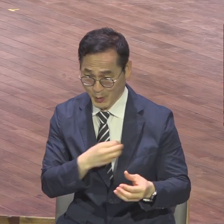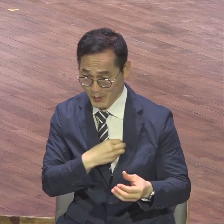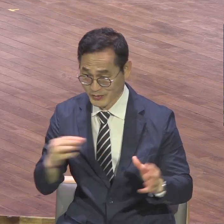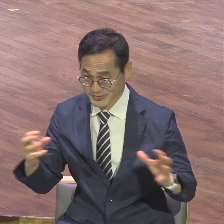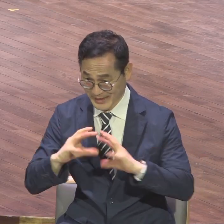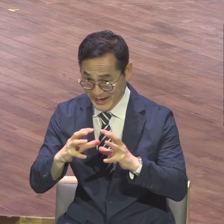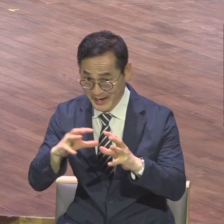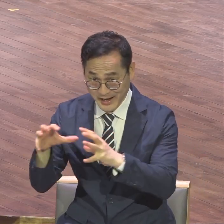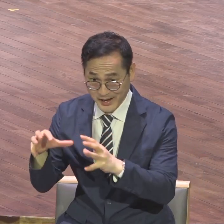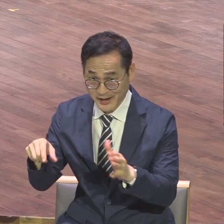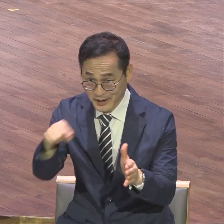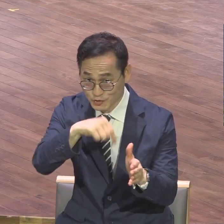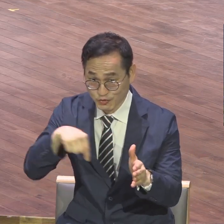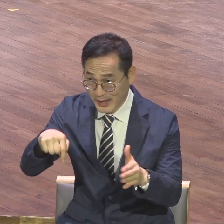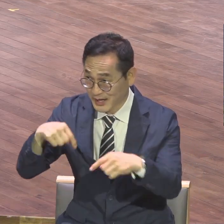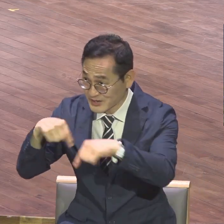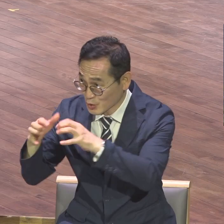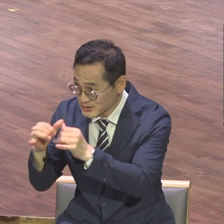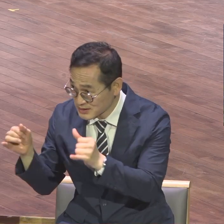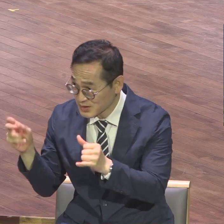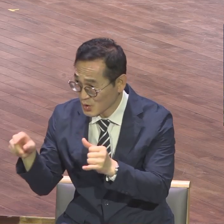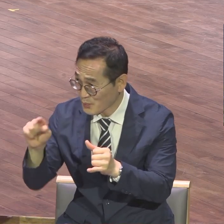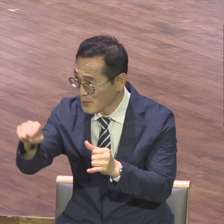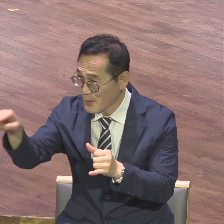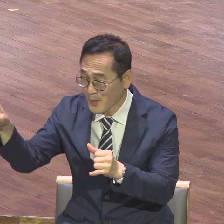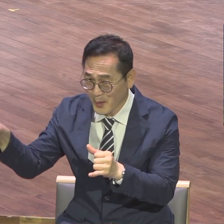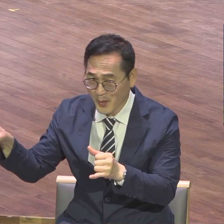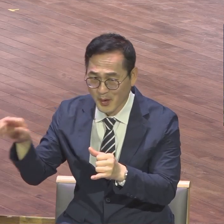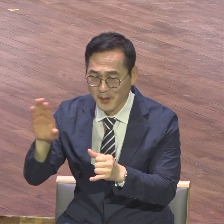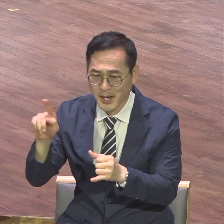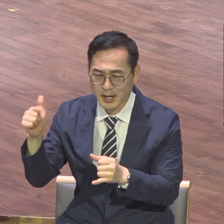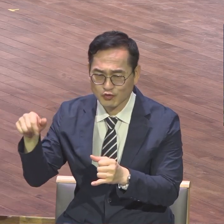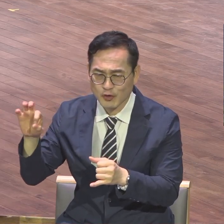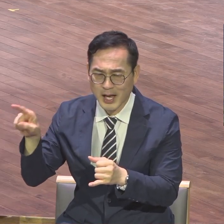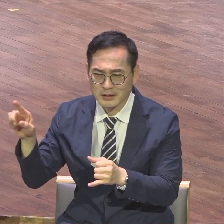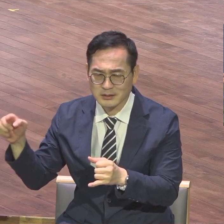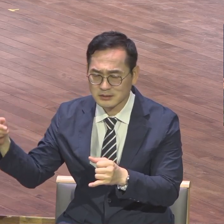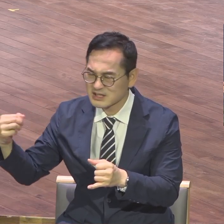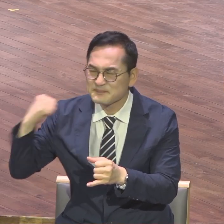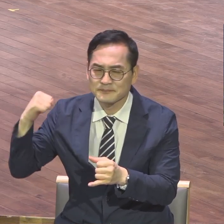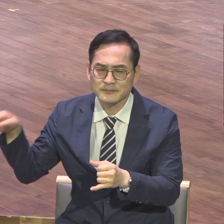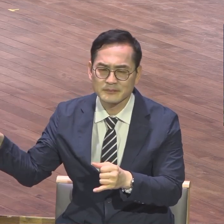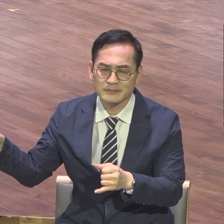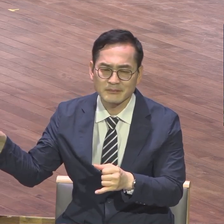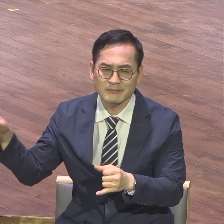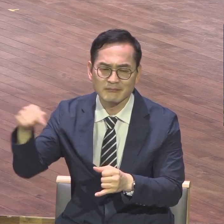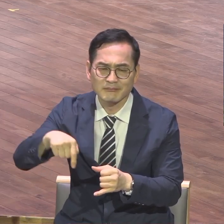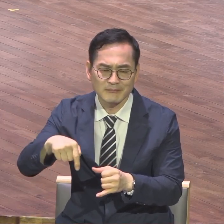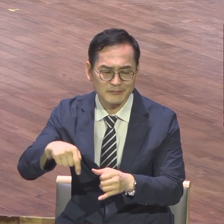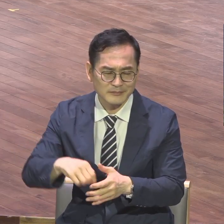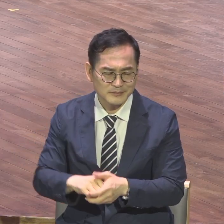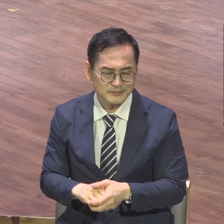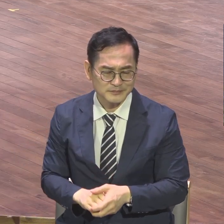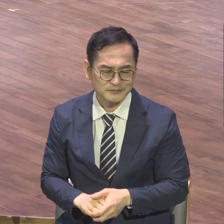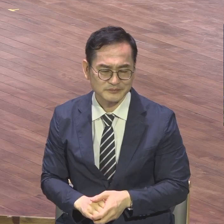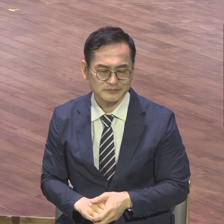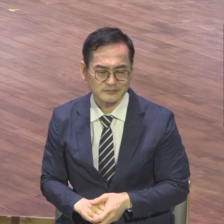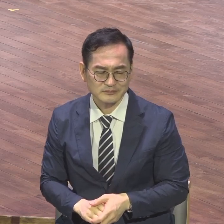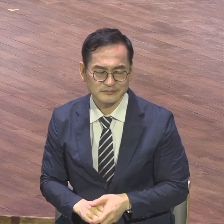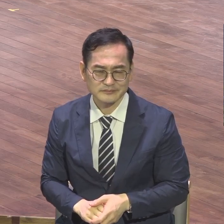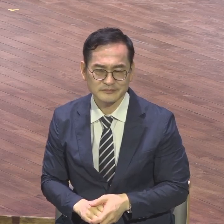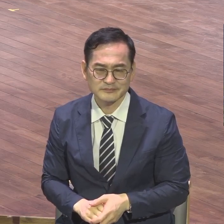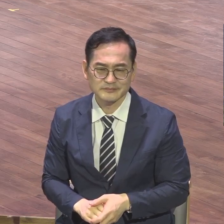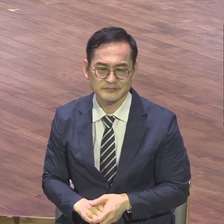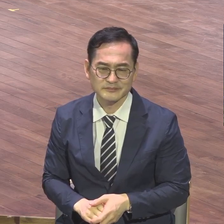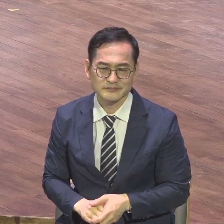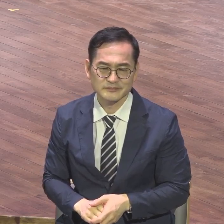정치인들이 바누아투에 다 나와. 다른 과들은 대학은 있는데 다 과대 단과로 다 섬마다 있는데 이 법대가 있다 보니까 여기